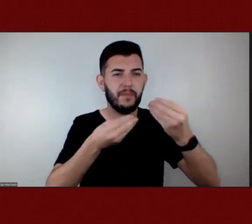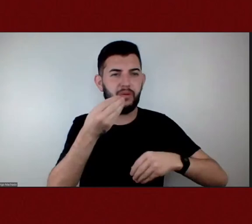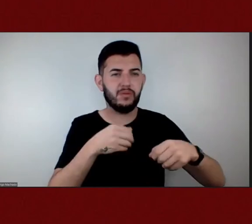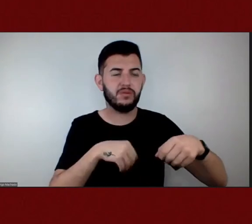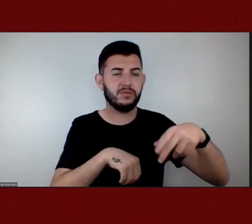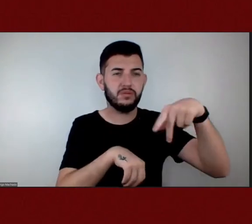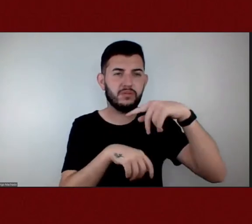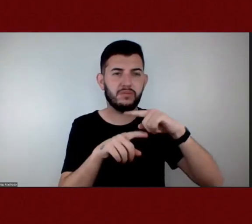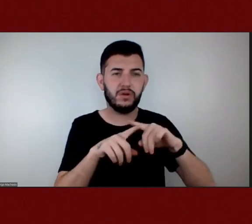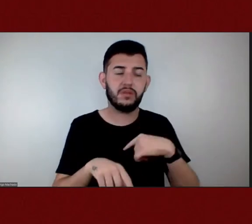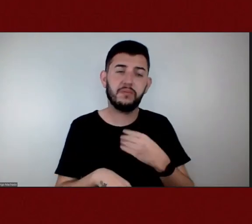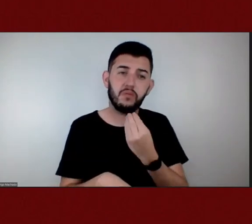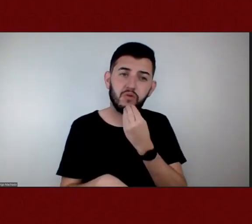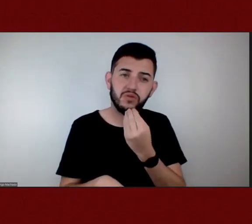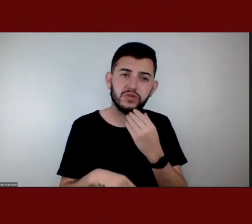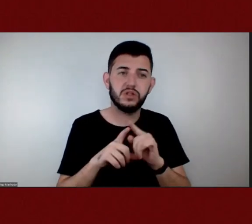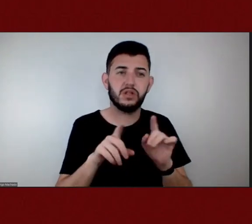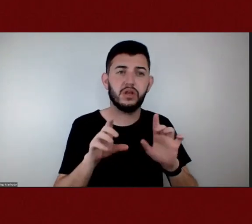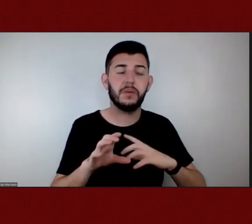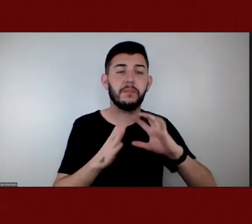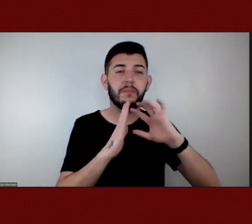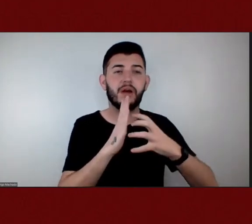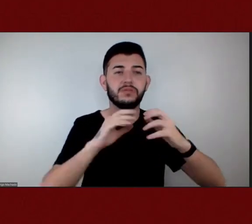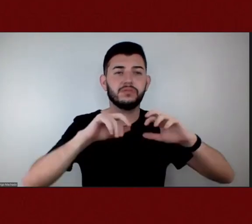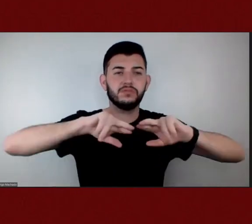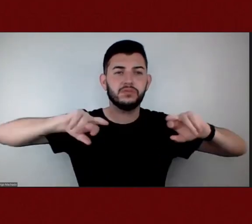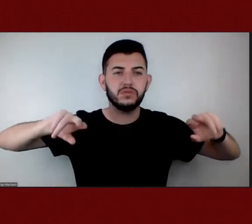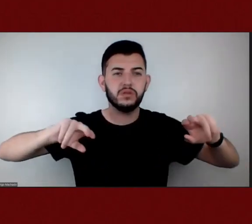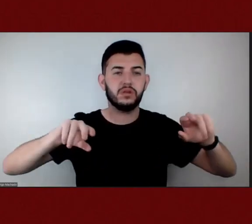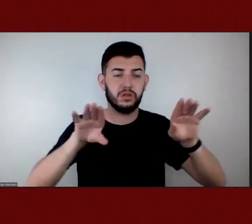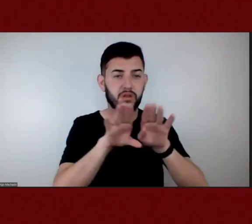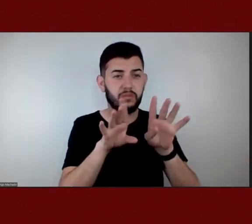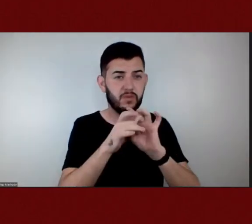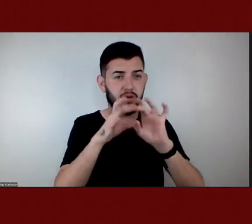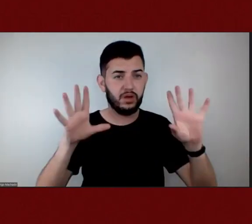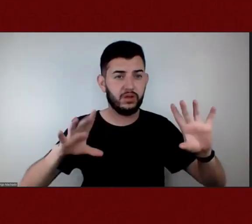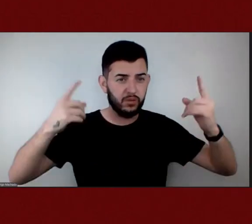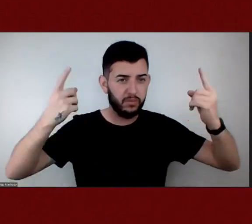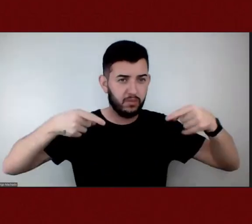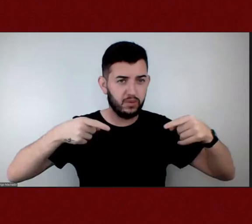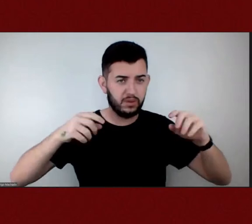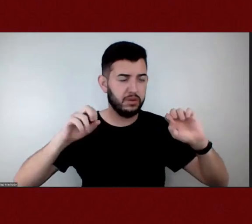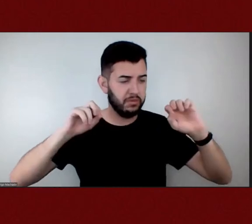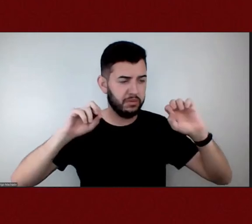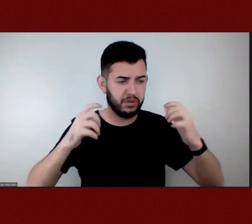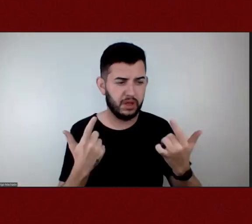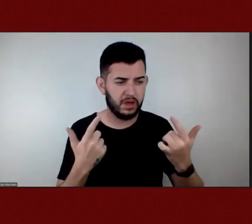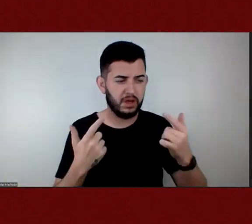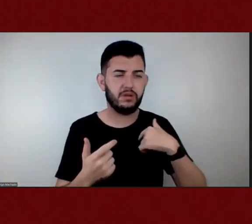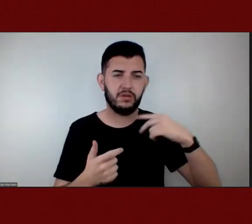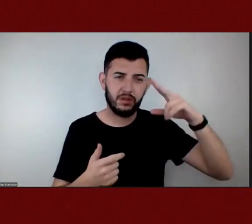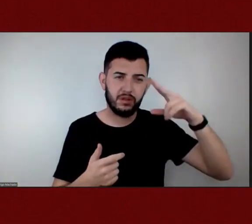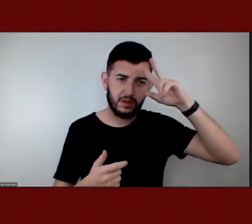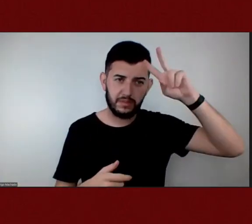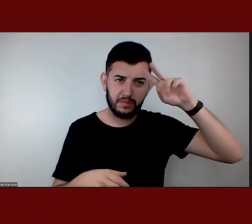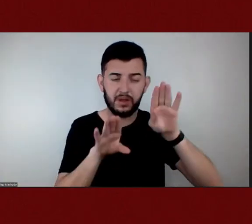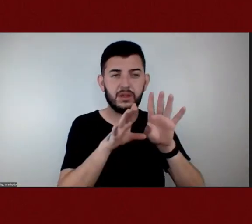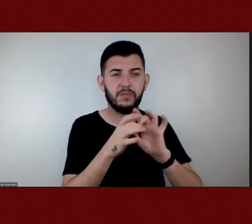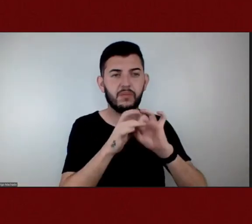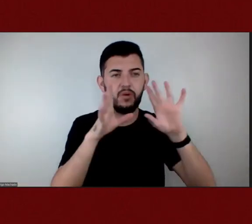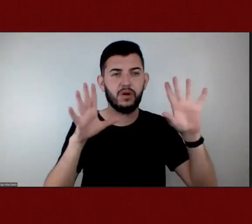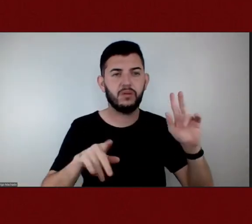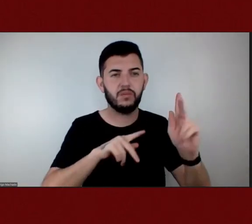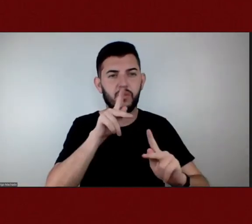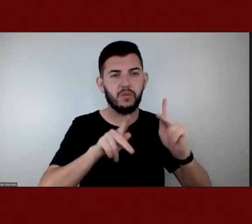e democrática. Em oposição, então, lembremos, das democracias populares ou ditaduras do